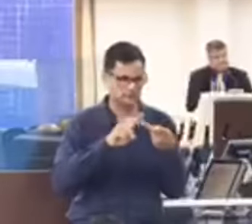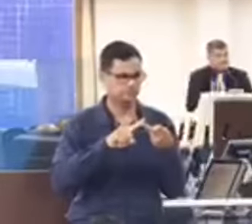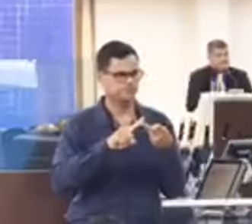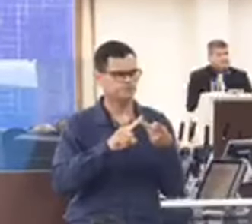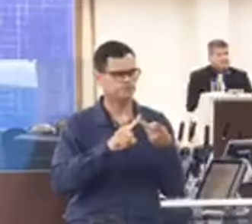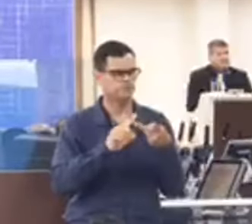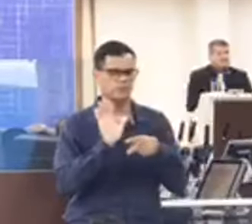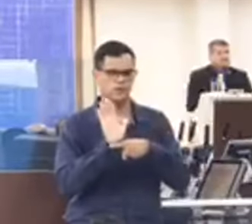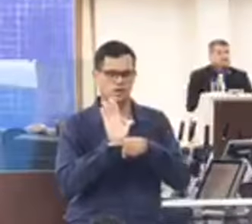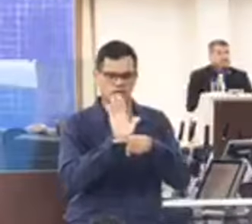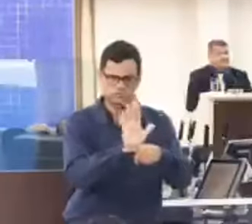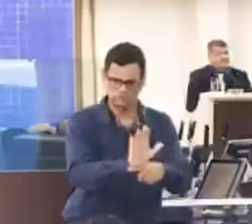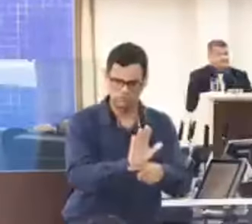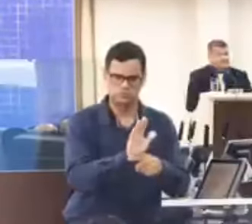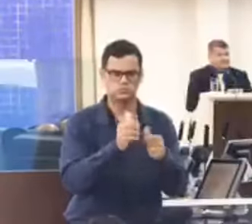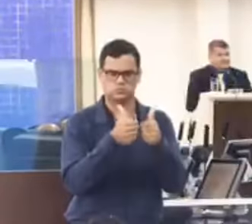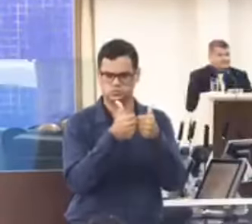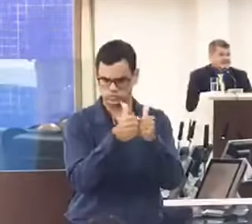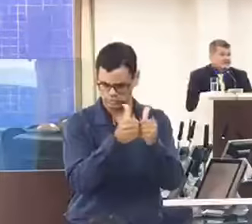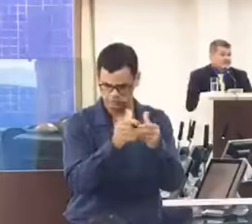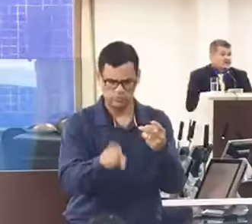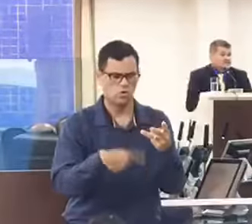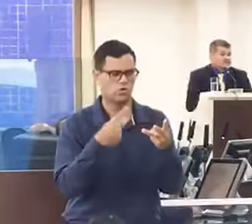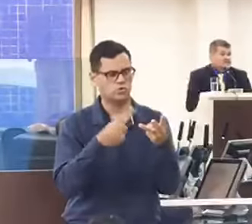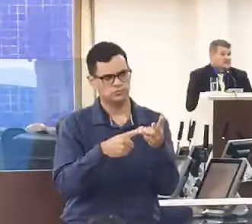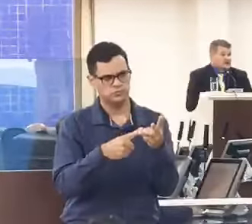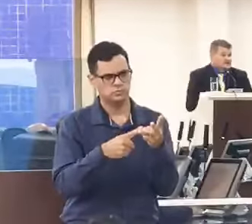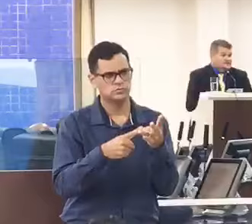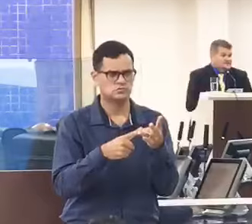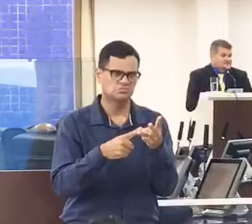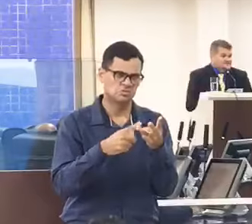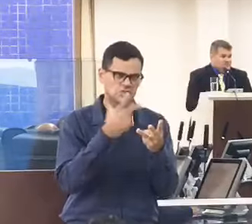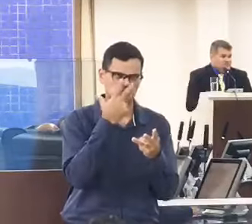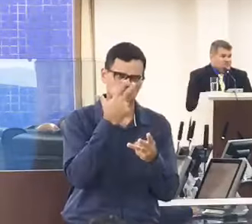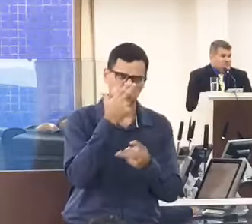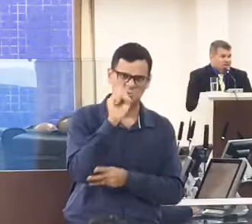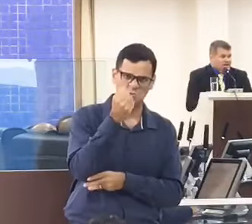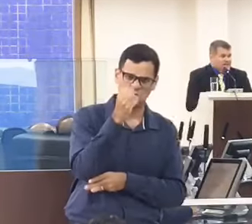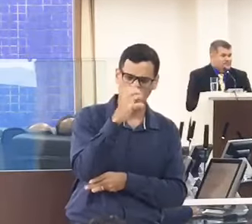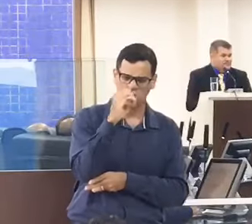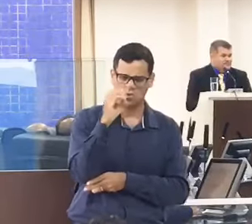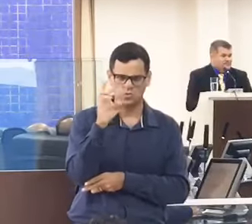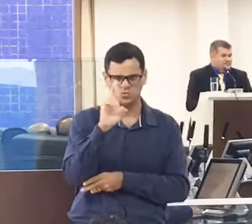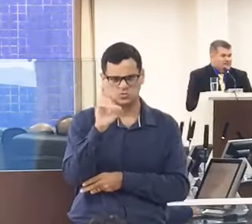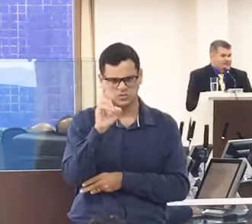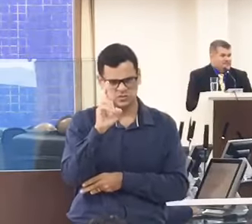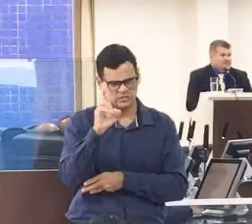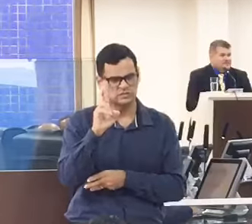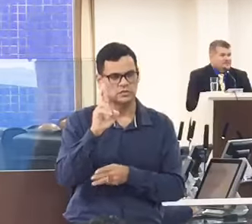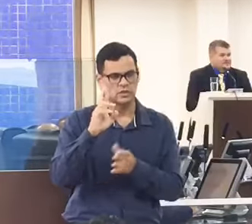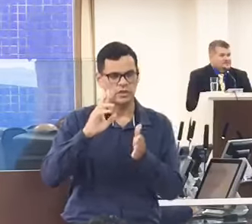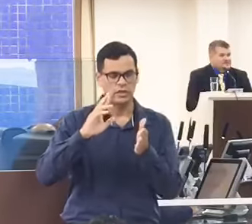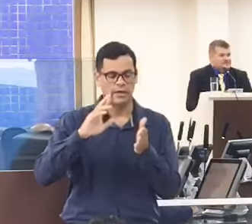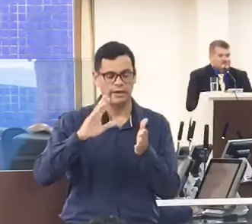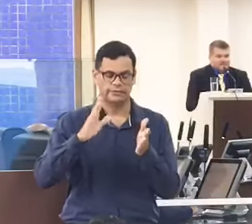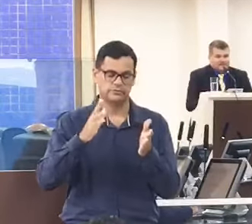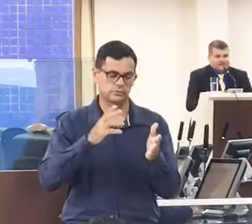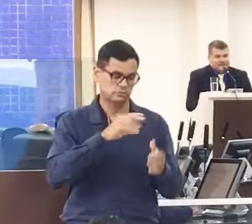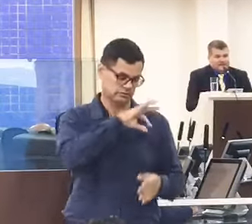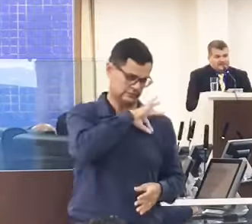auxílio transporte, praticamente quase R$ 800, fora do pagamento,